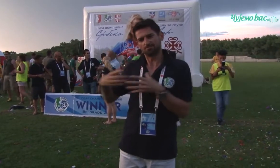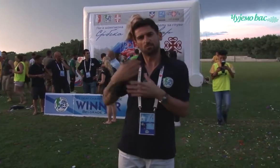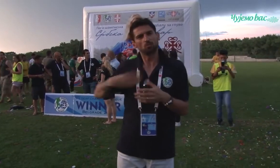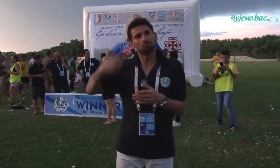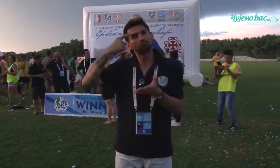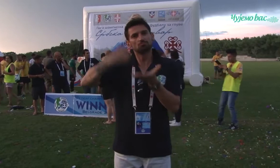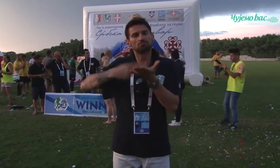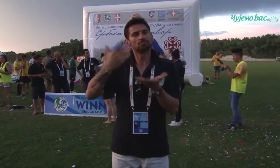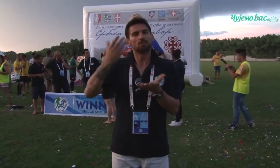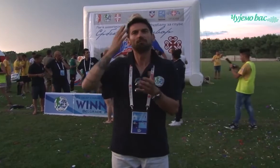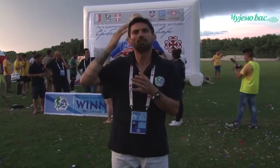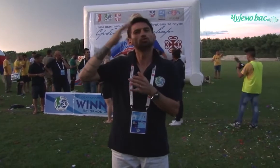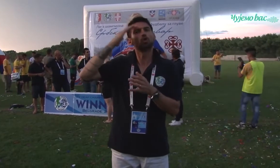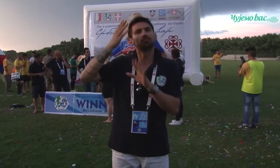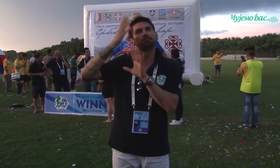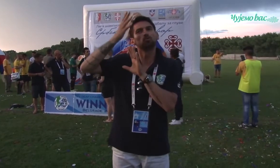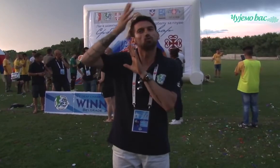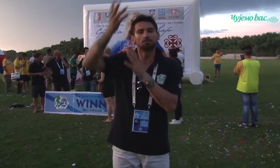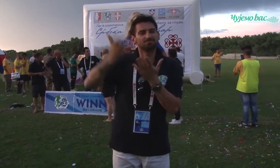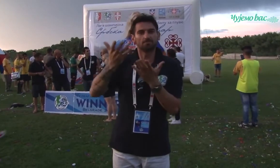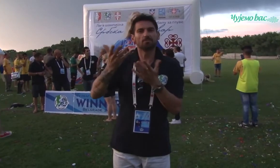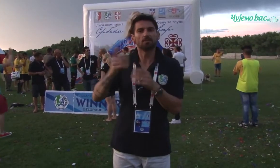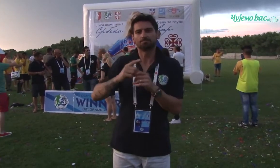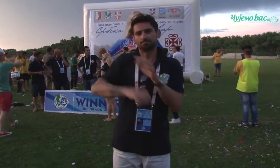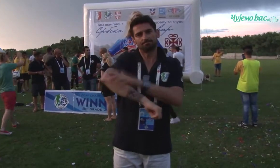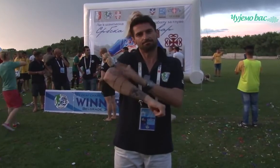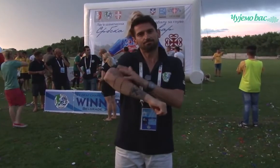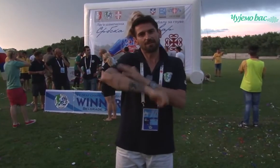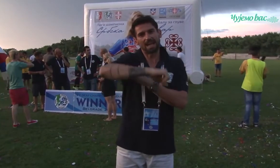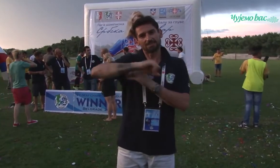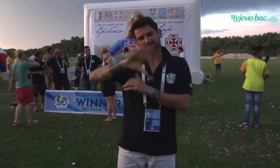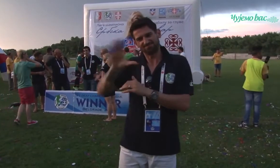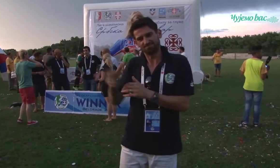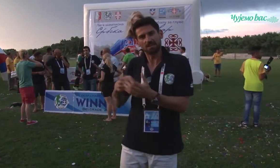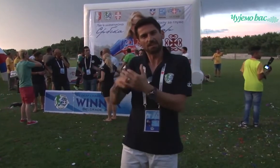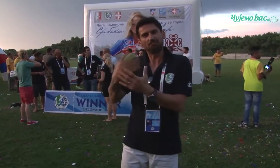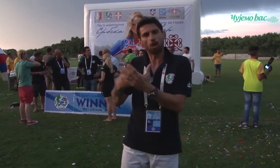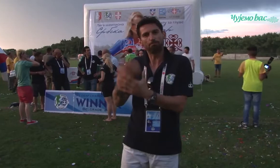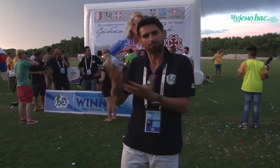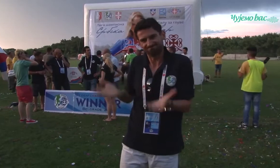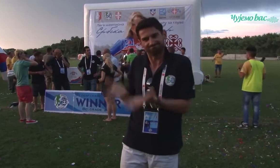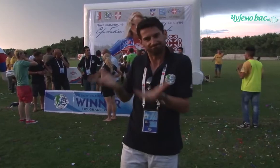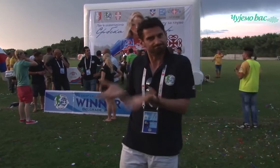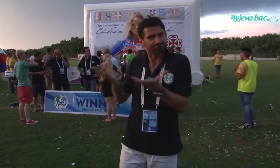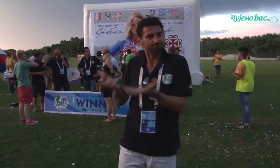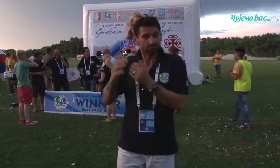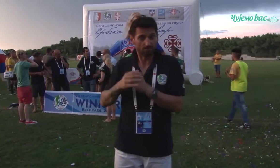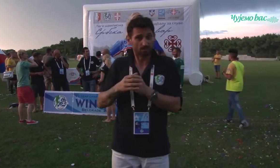Ranijih šest turnira su bili održani u zapadnoj Evropi i mi smo zaista hteli negde da podržimo